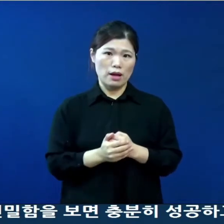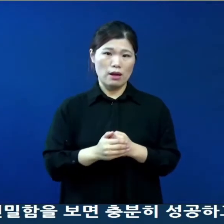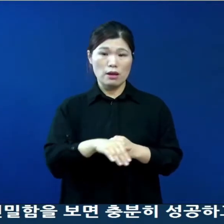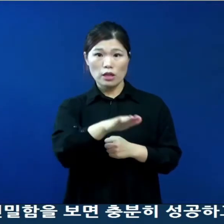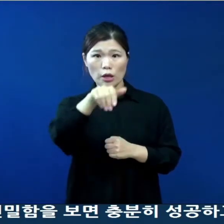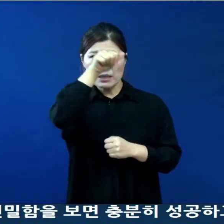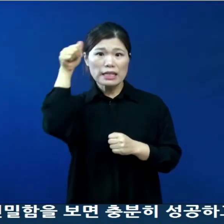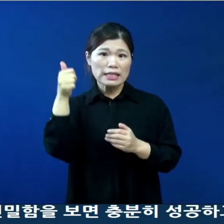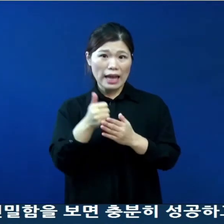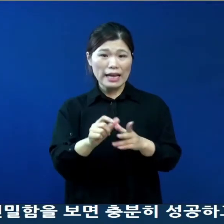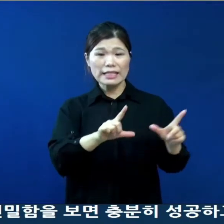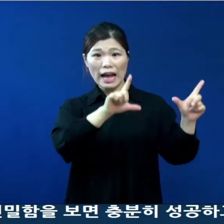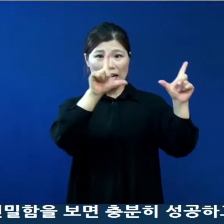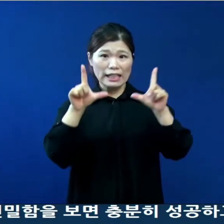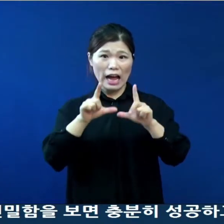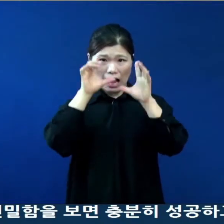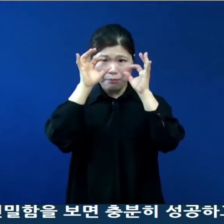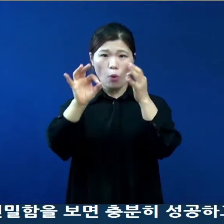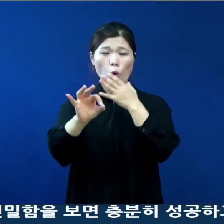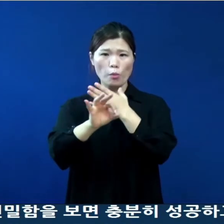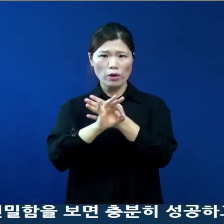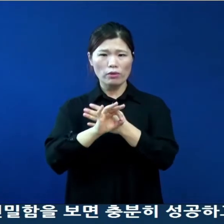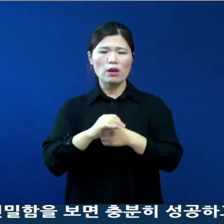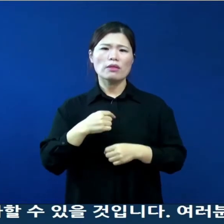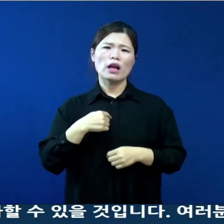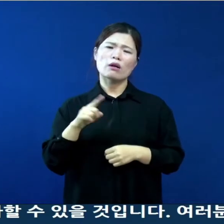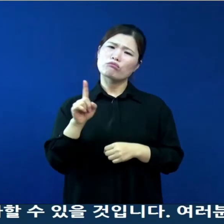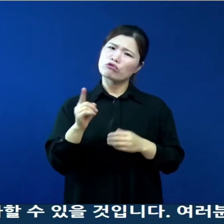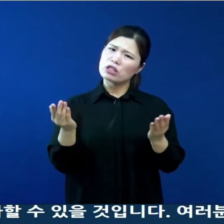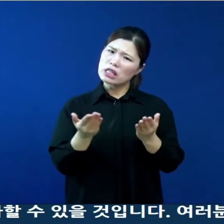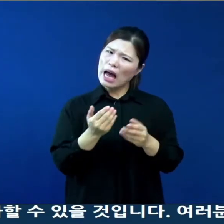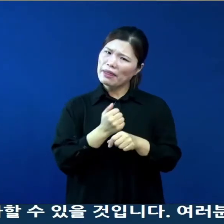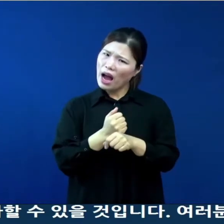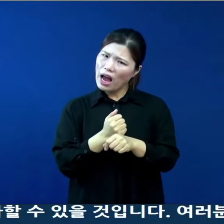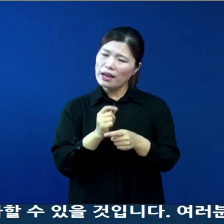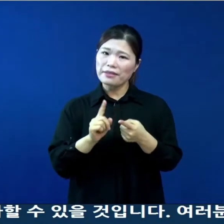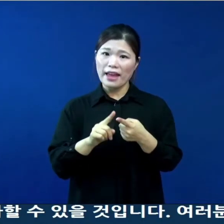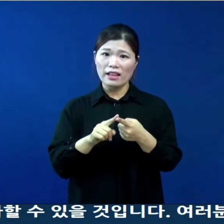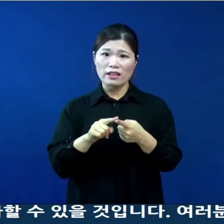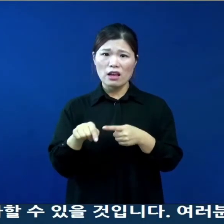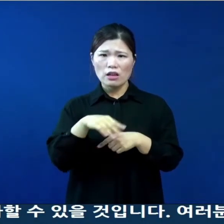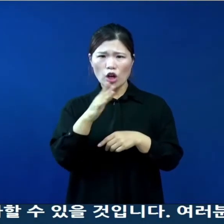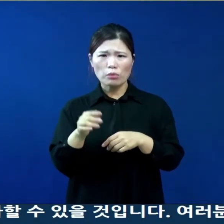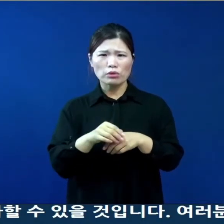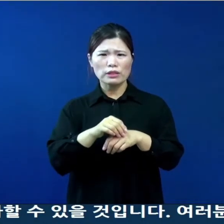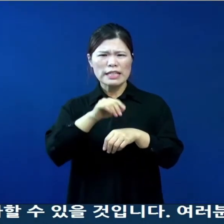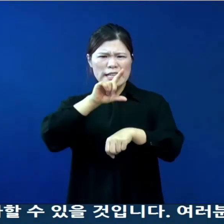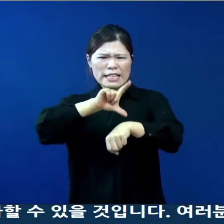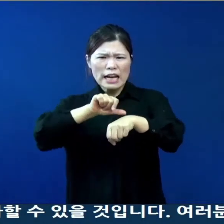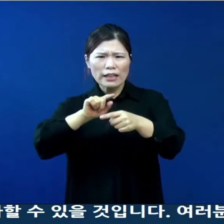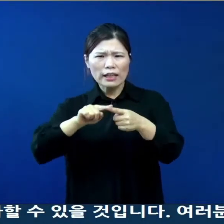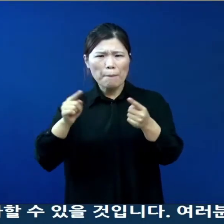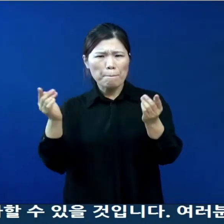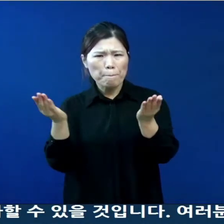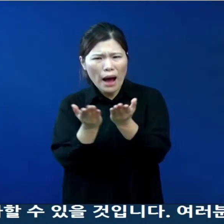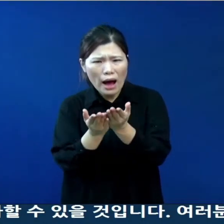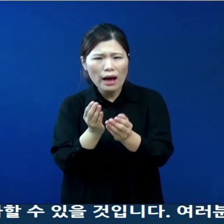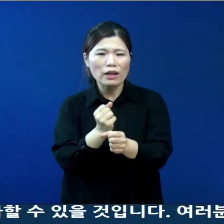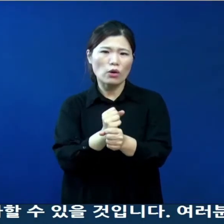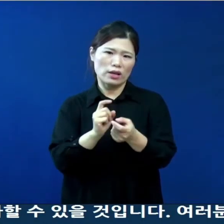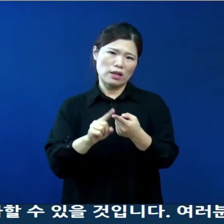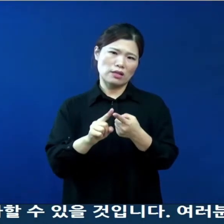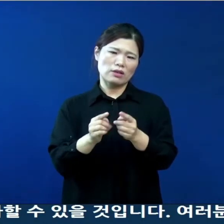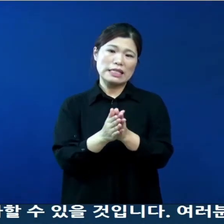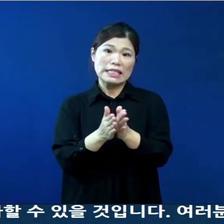보면 내가 무슨 일을 하는 것만큼이나 중요한 것이 타이밍이 중요하구나, 언제 어떤 일을 시작하는가가